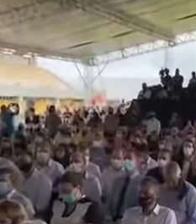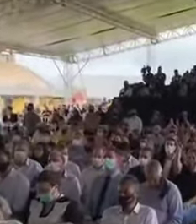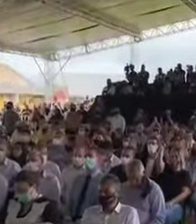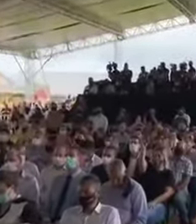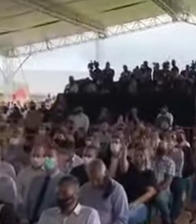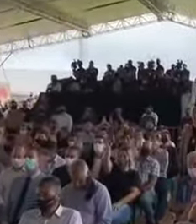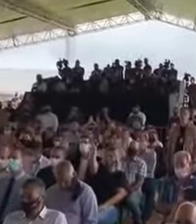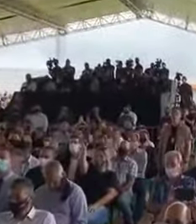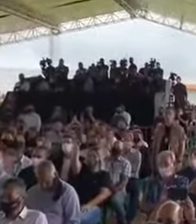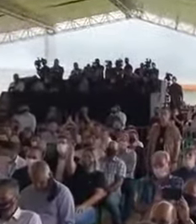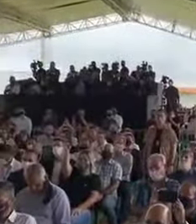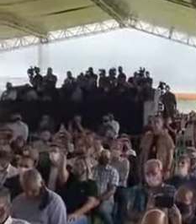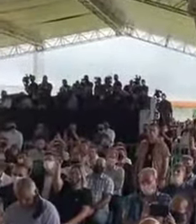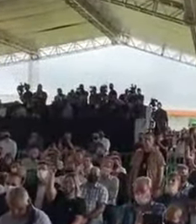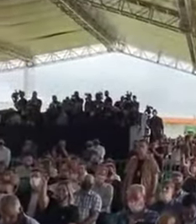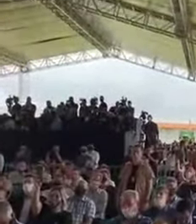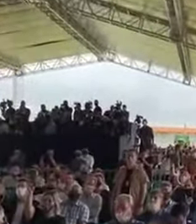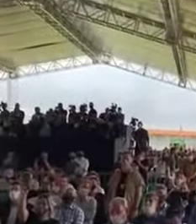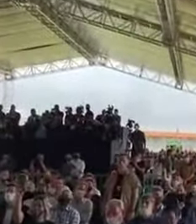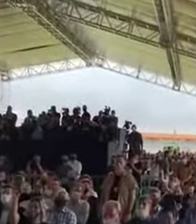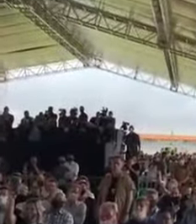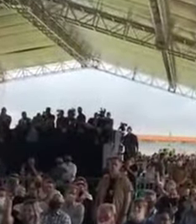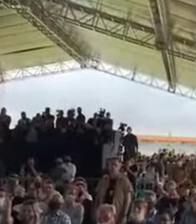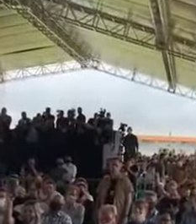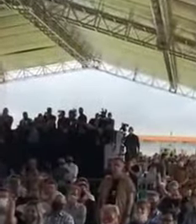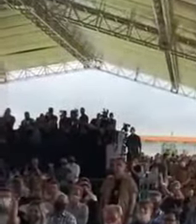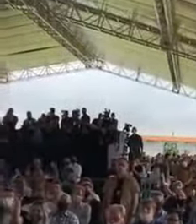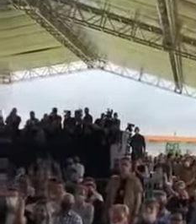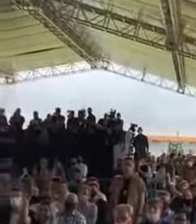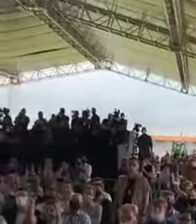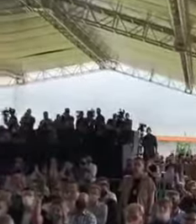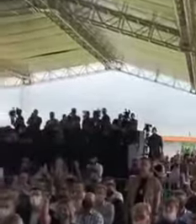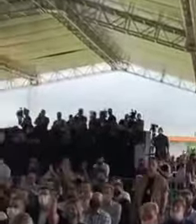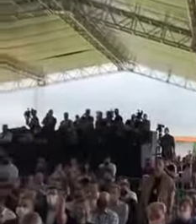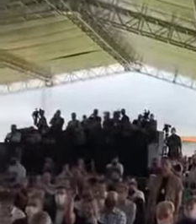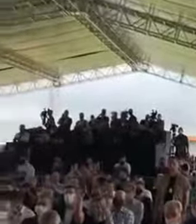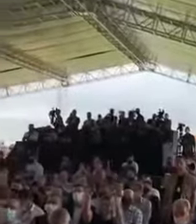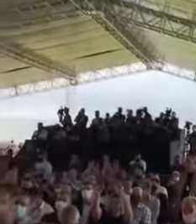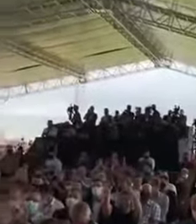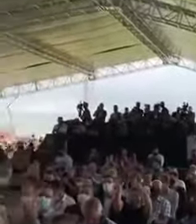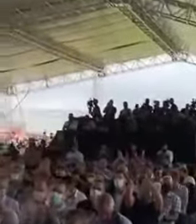não vai faltar energia do leite condensado pra gente, pode ter certeza.